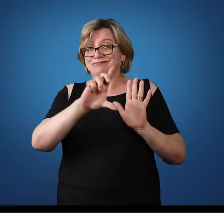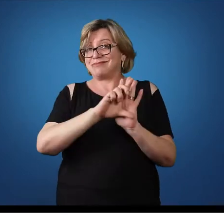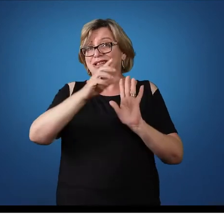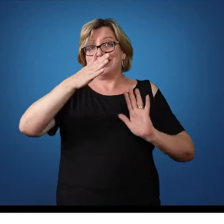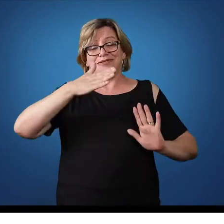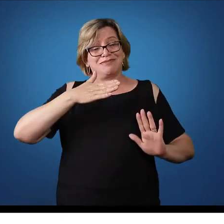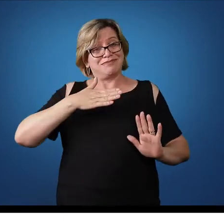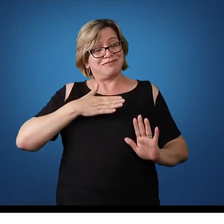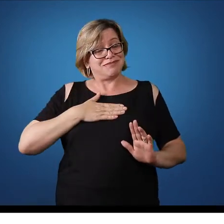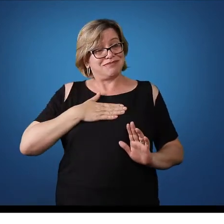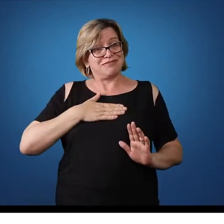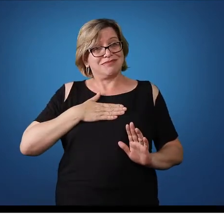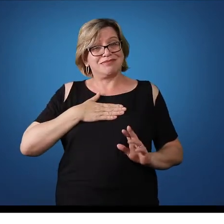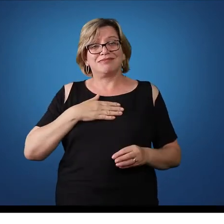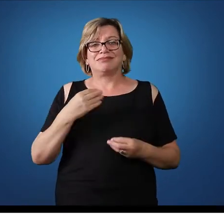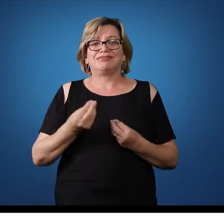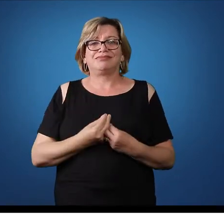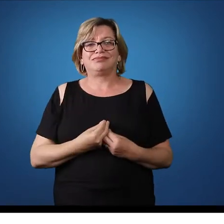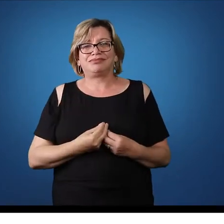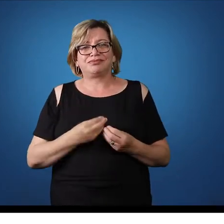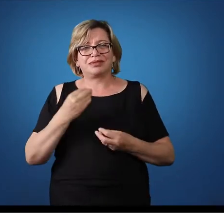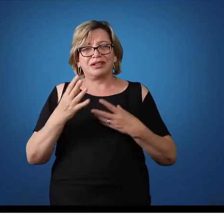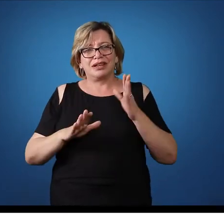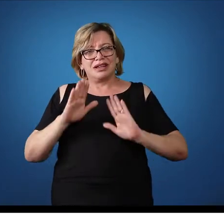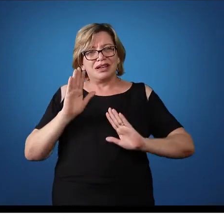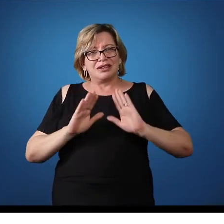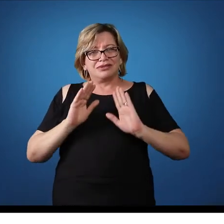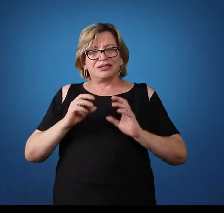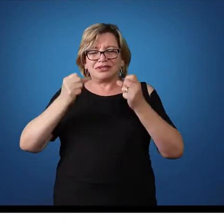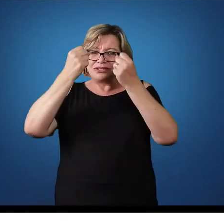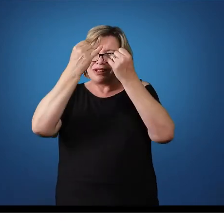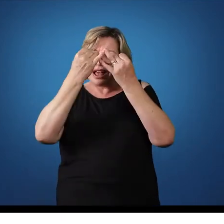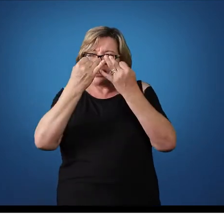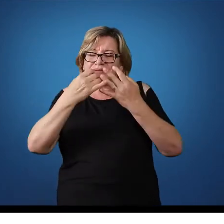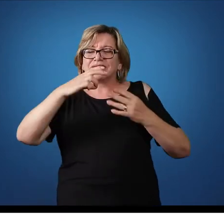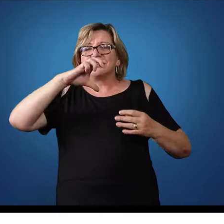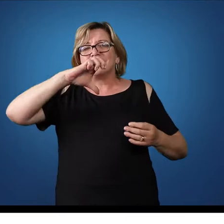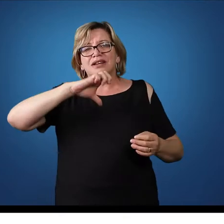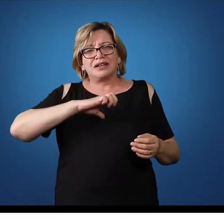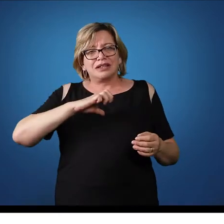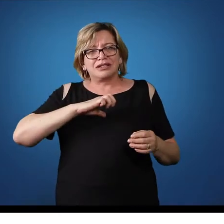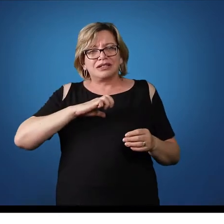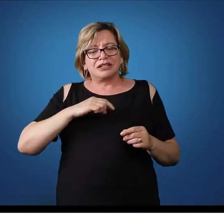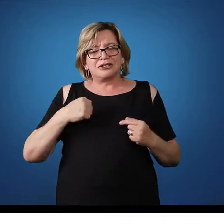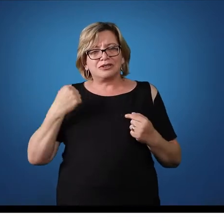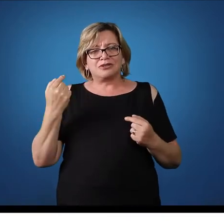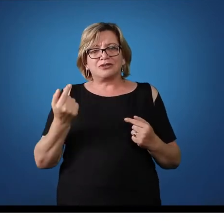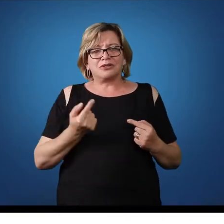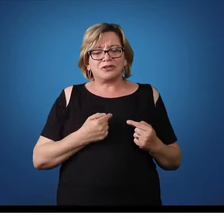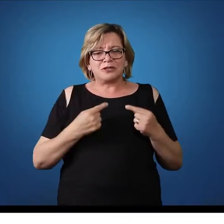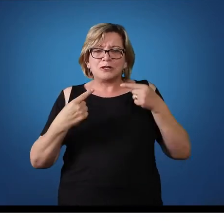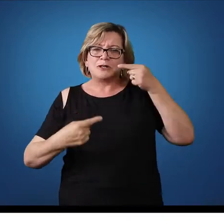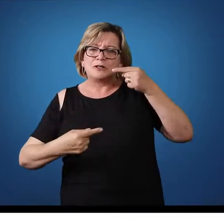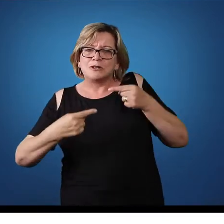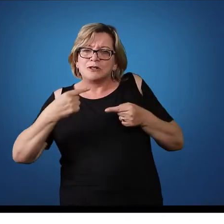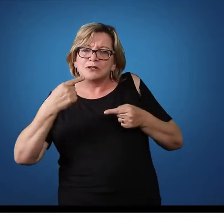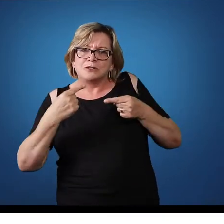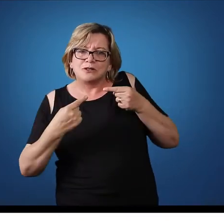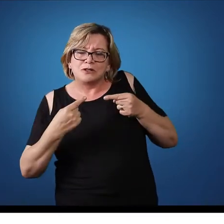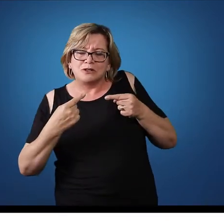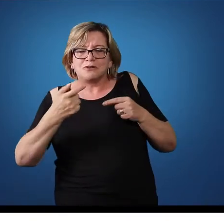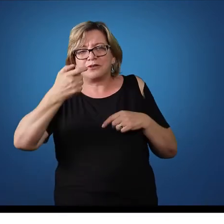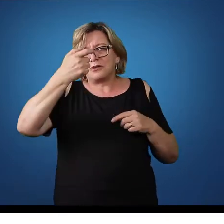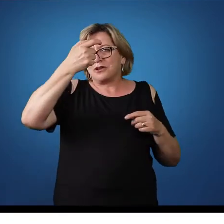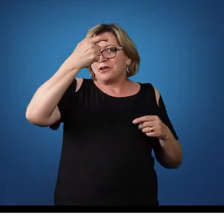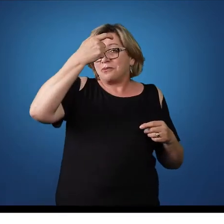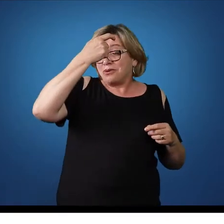sou o legislador para mim. Muitas vezes, quando a gente fala de questões éticas, a gente está discutindo questões que são, no fundo,